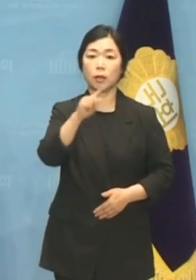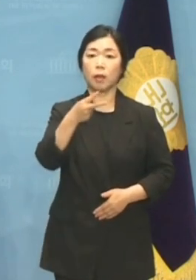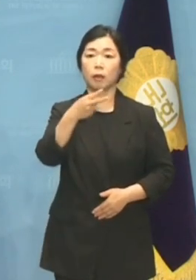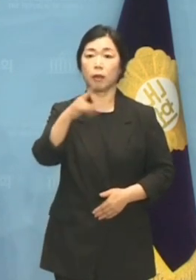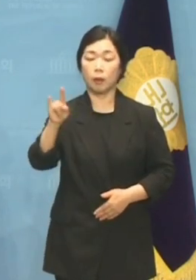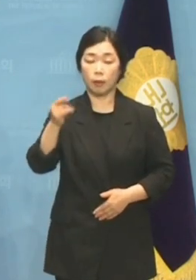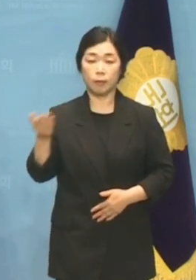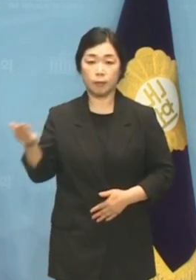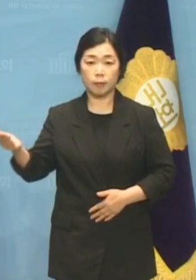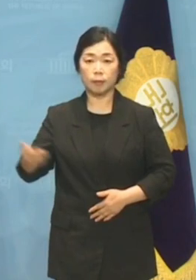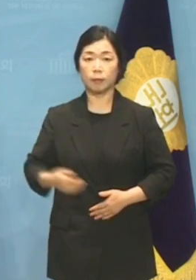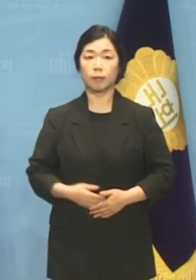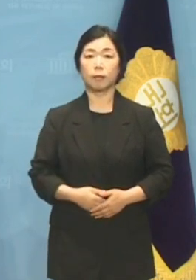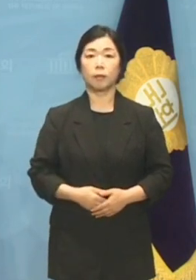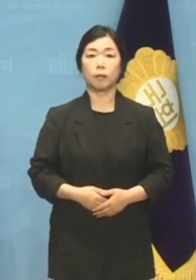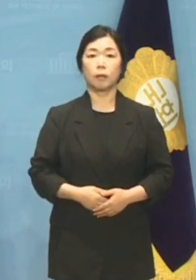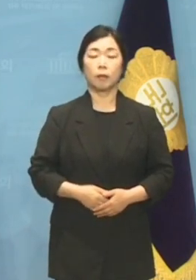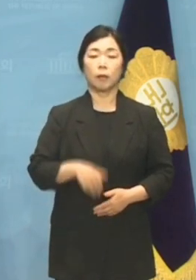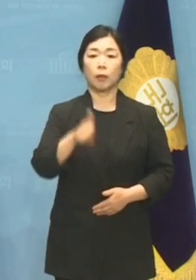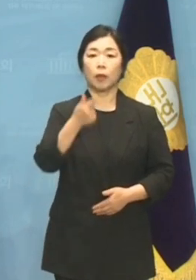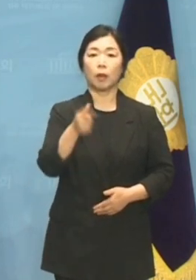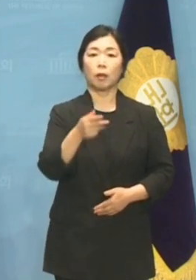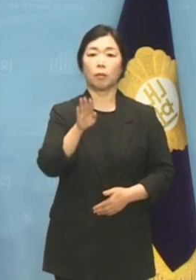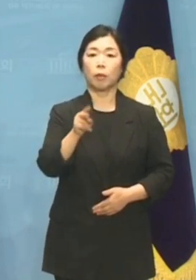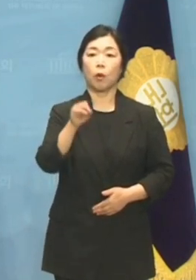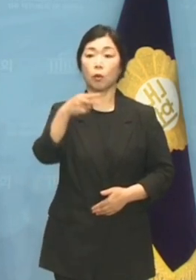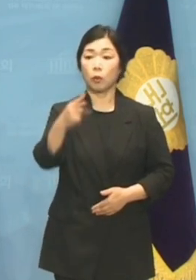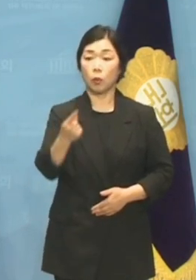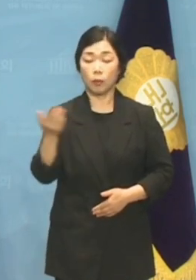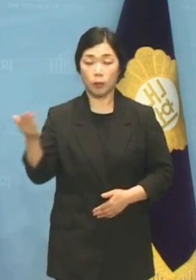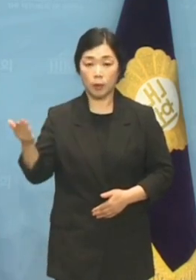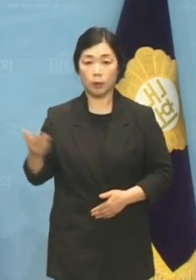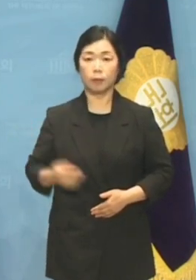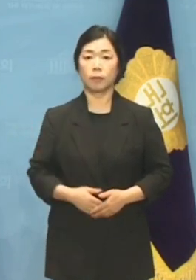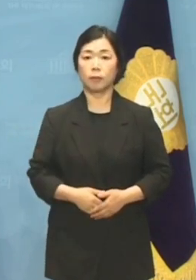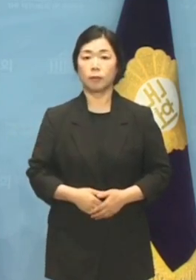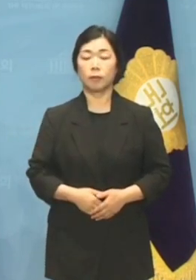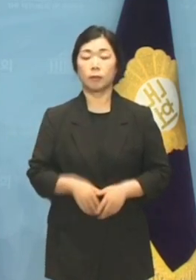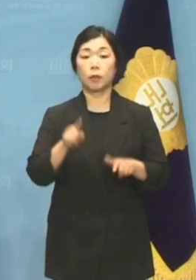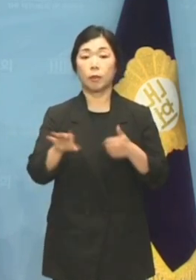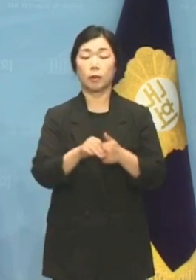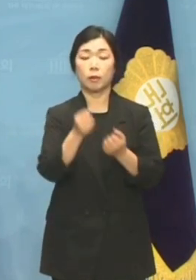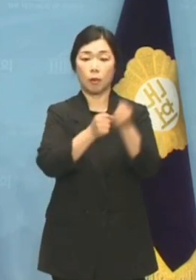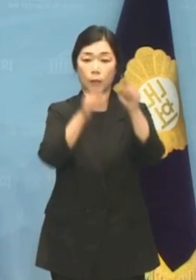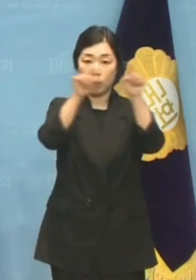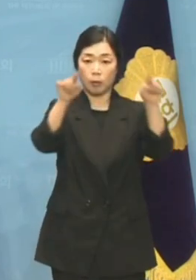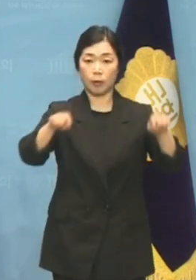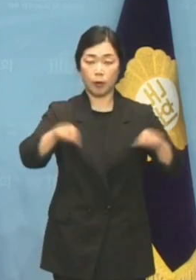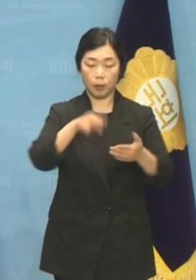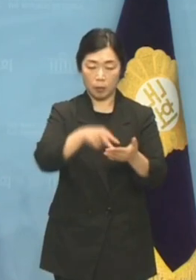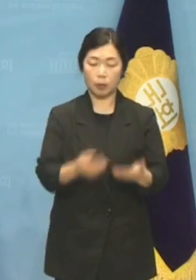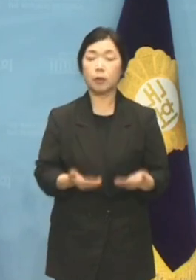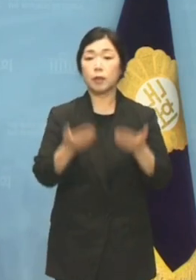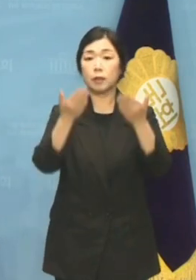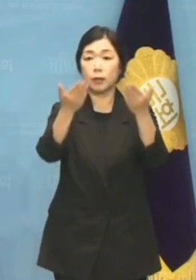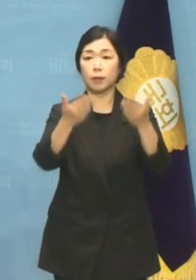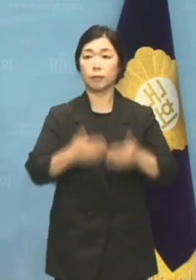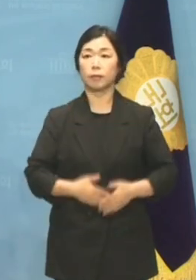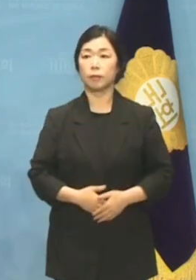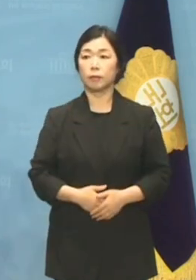박찬대 최고위원님 함께 하셨습니다. 한병도 의원님 함께 하셨습니다. 예, 그럼 성명서 낭독이